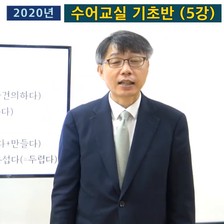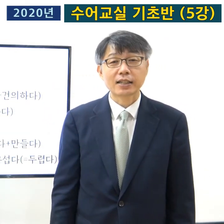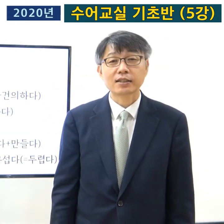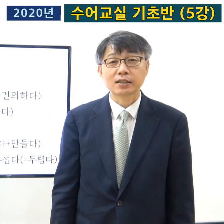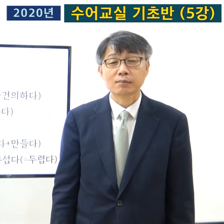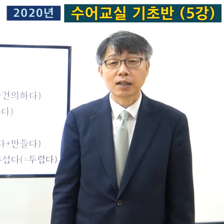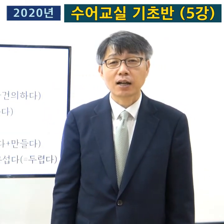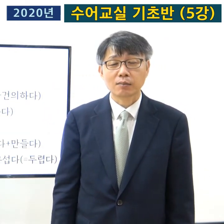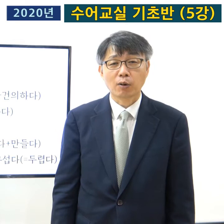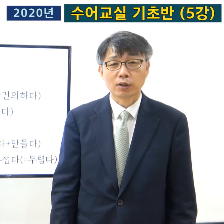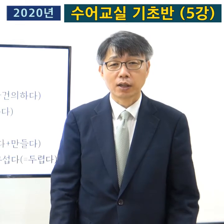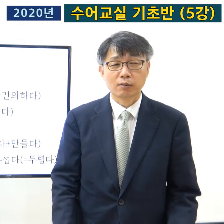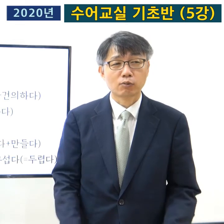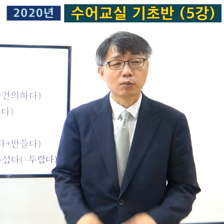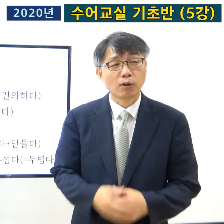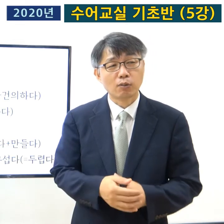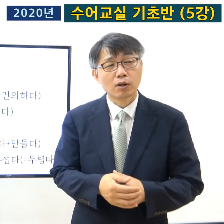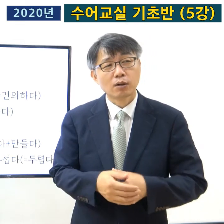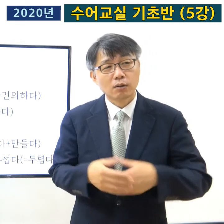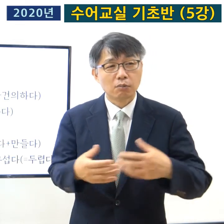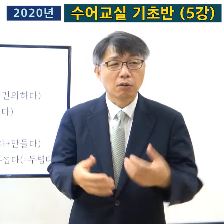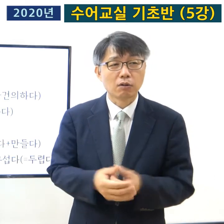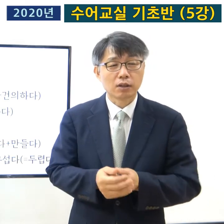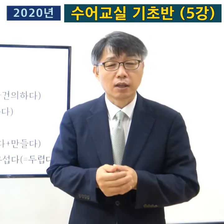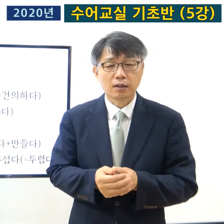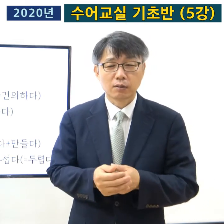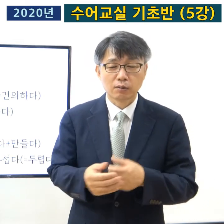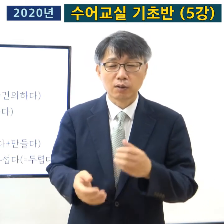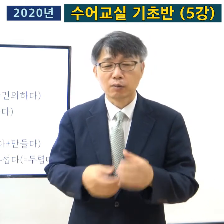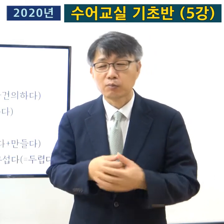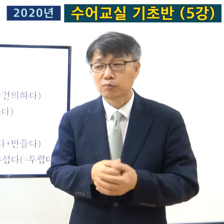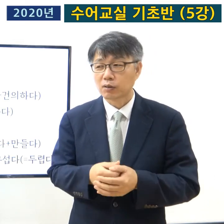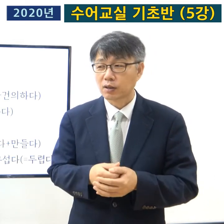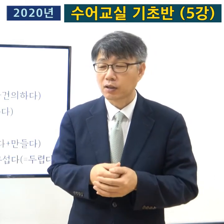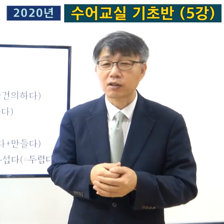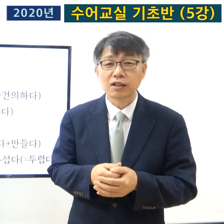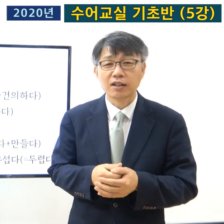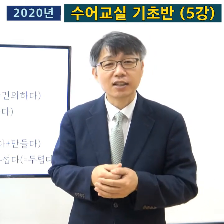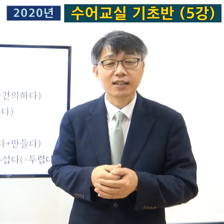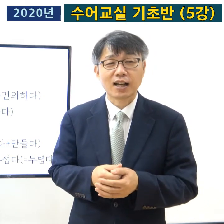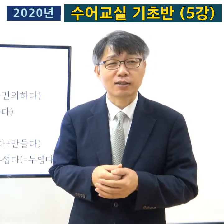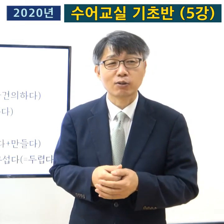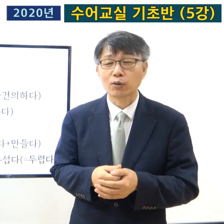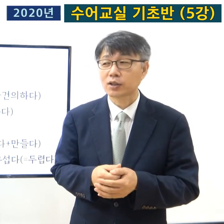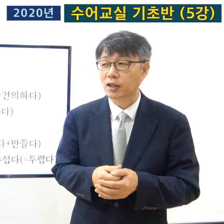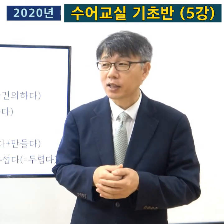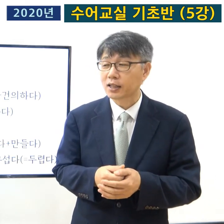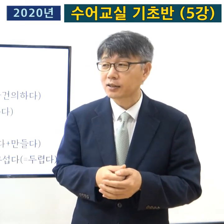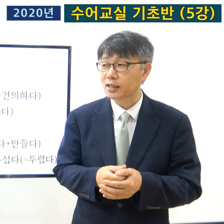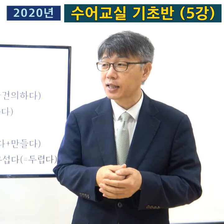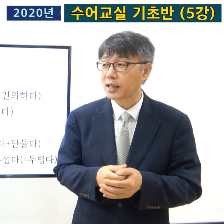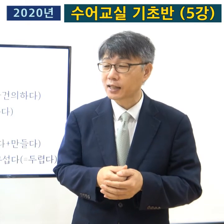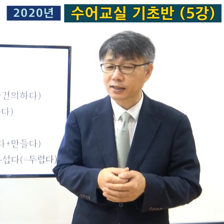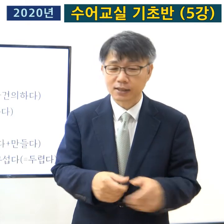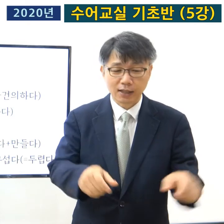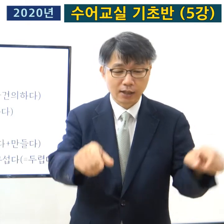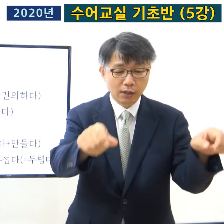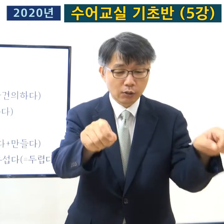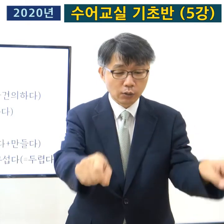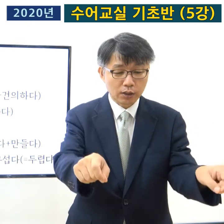이런 뜻입니다. 이렇게 우리 이렇게 연극에 연기하다가 아니고 여기는 연기하다는 딜레이하다는 뜻인데 여기